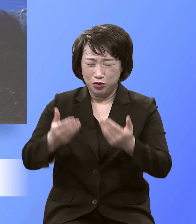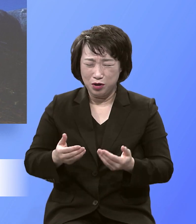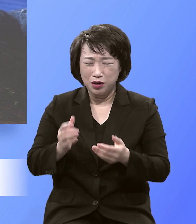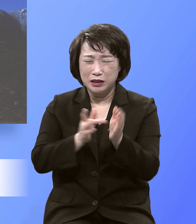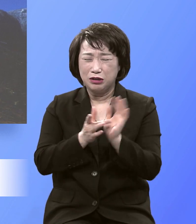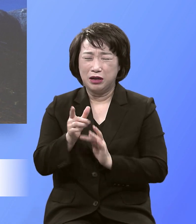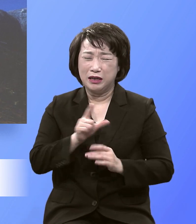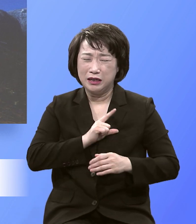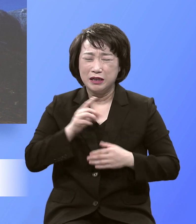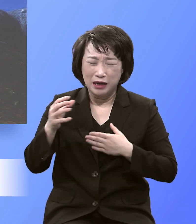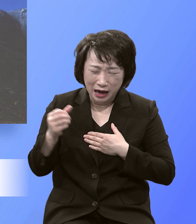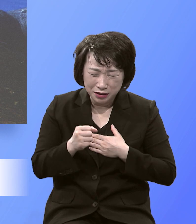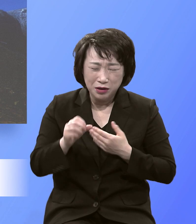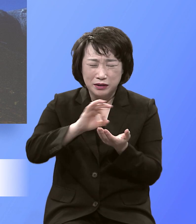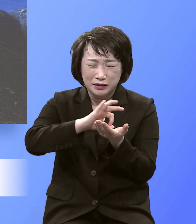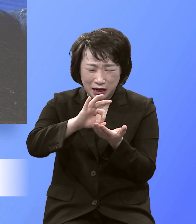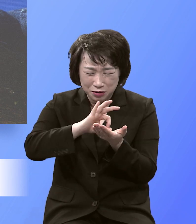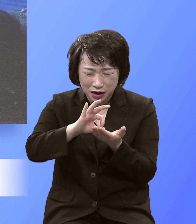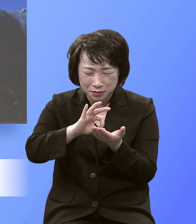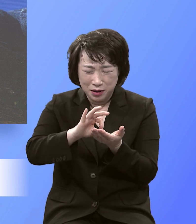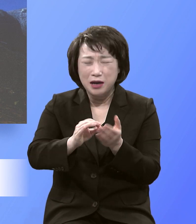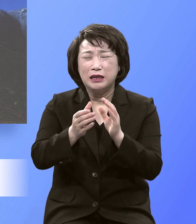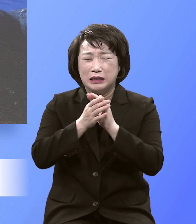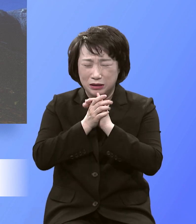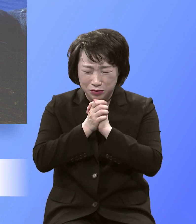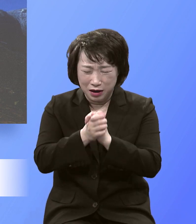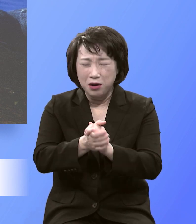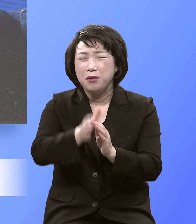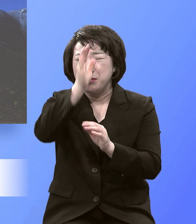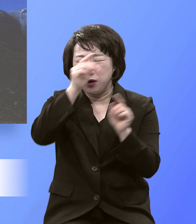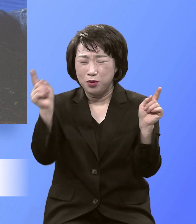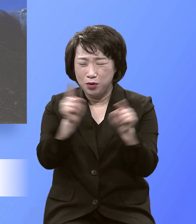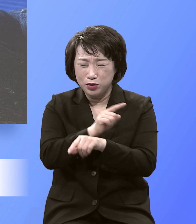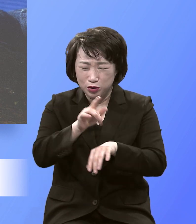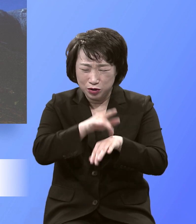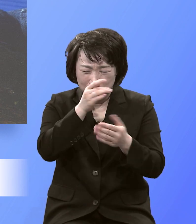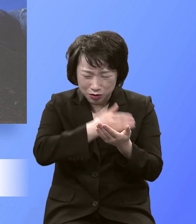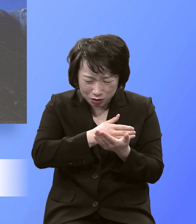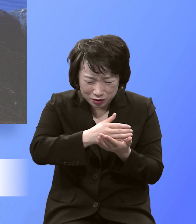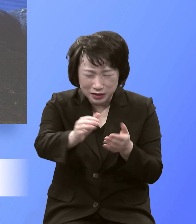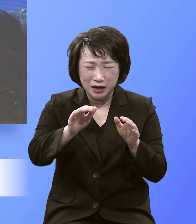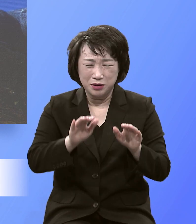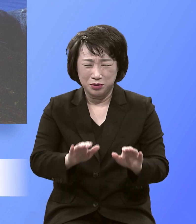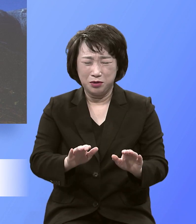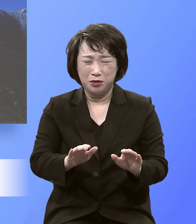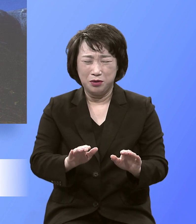그 이름을 사용하며 기도하고 병 고치고 귀신 쫓아내며